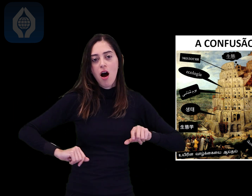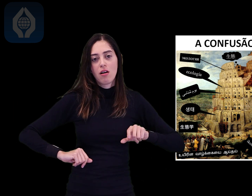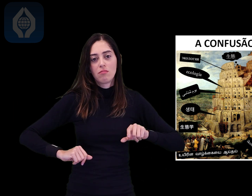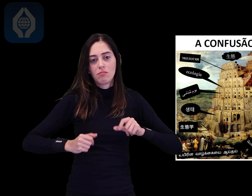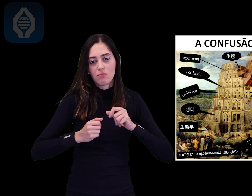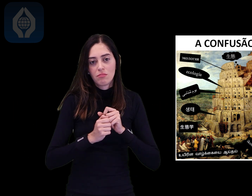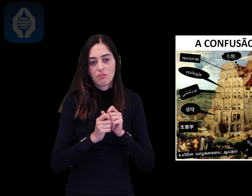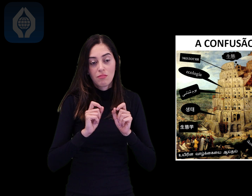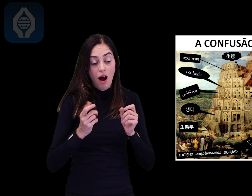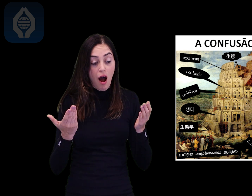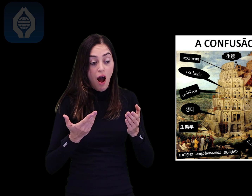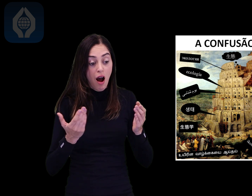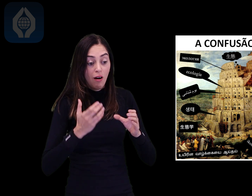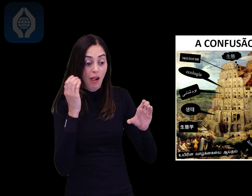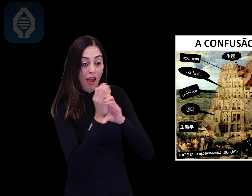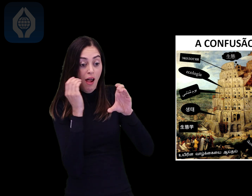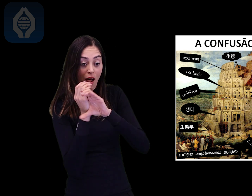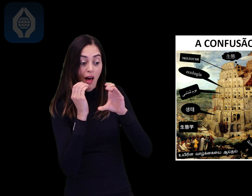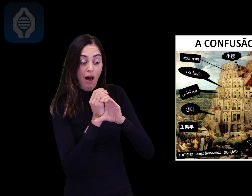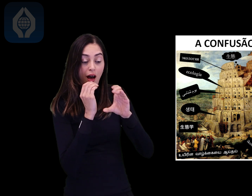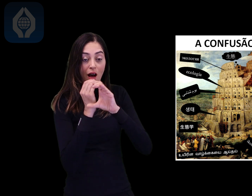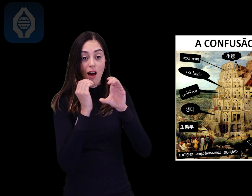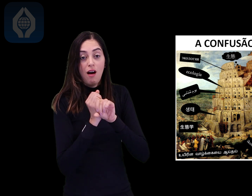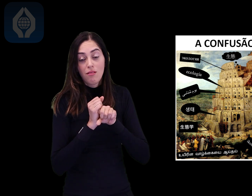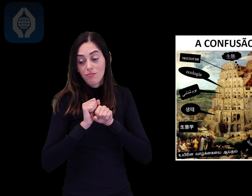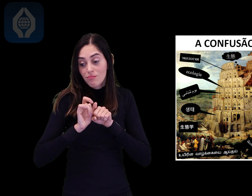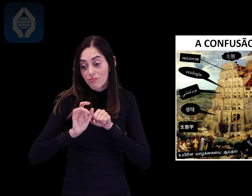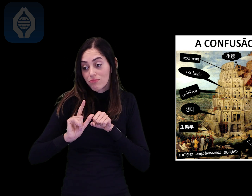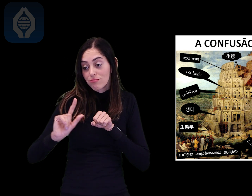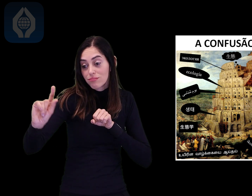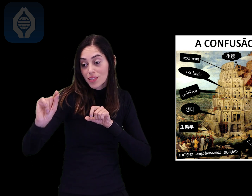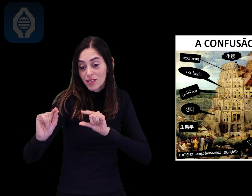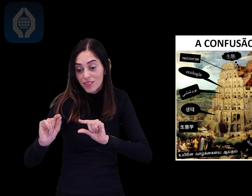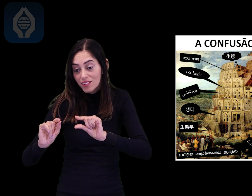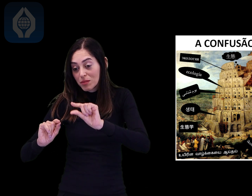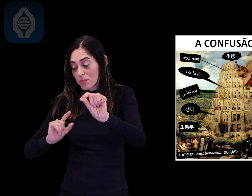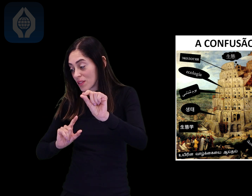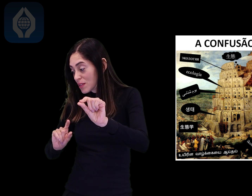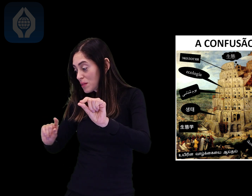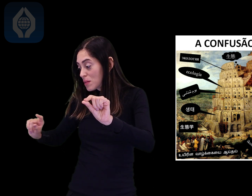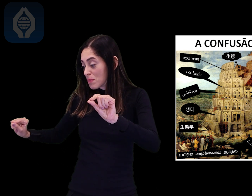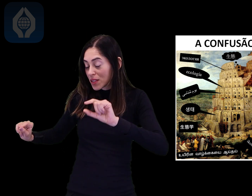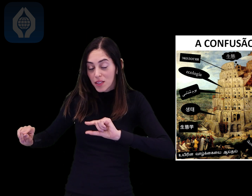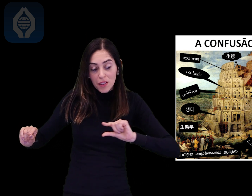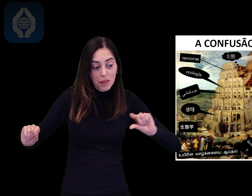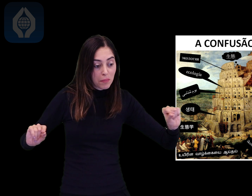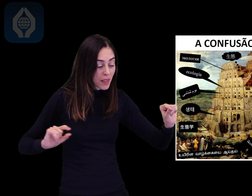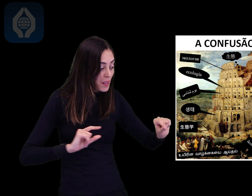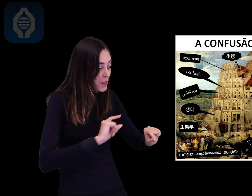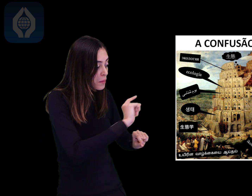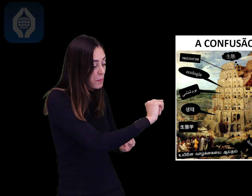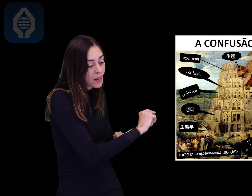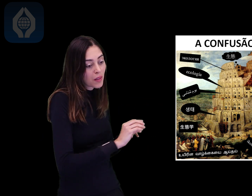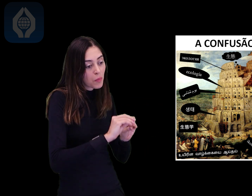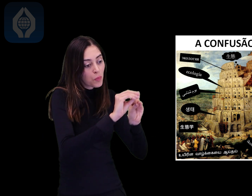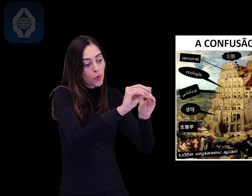não puderam mais entender uns aos outros, então eles se separaram em famílias e se mudaram para diferentes